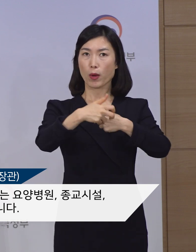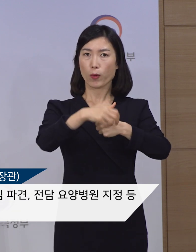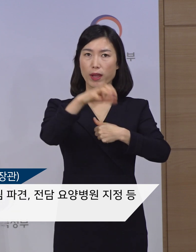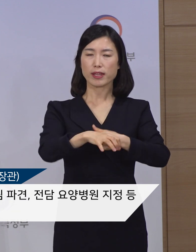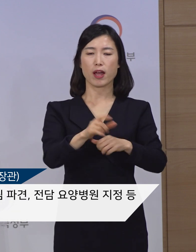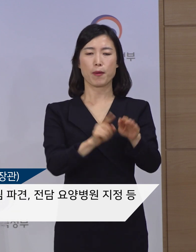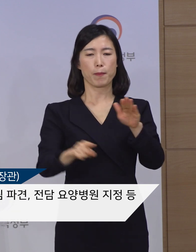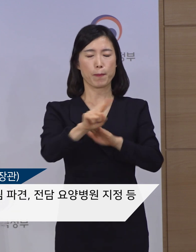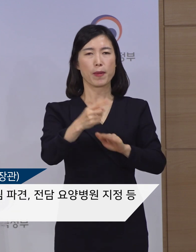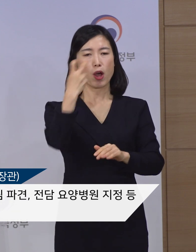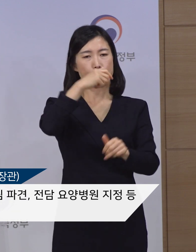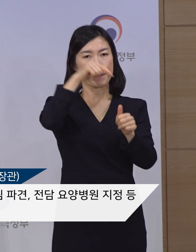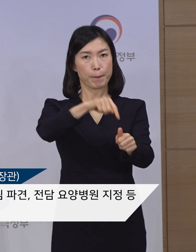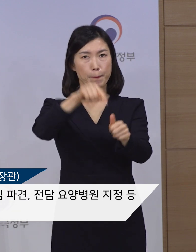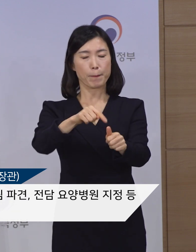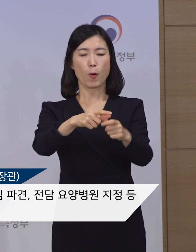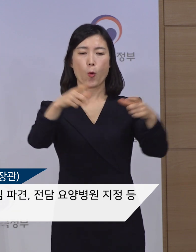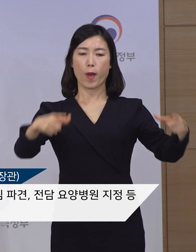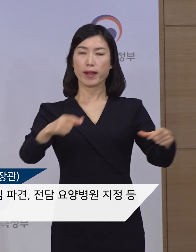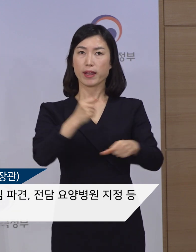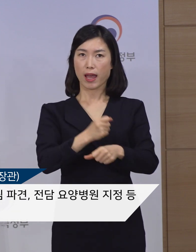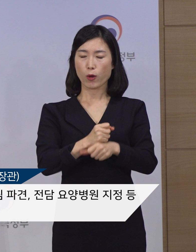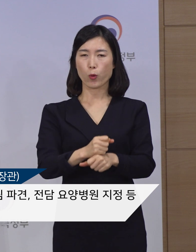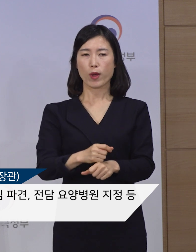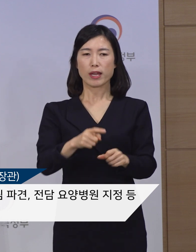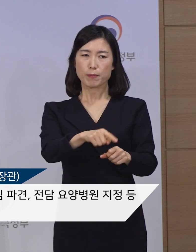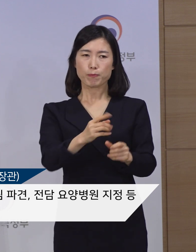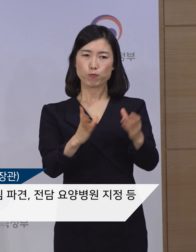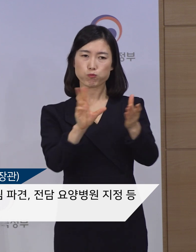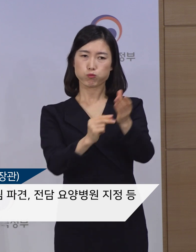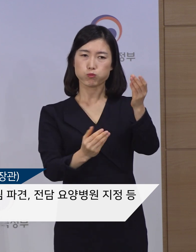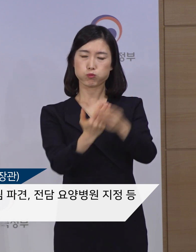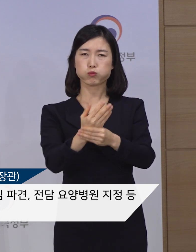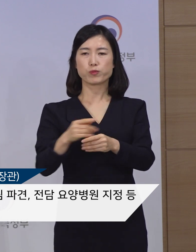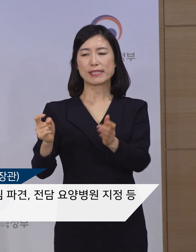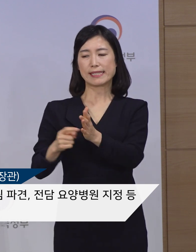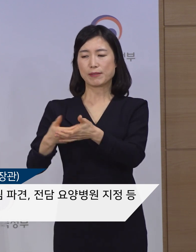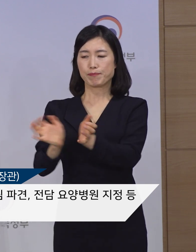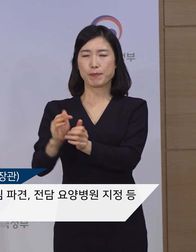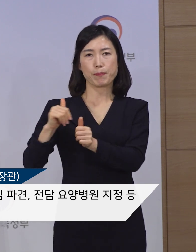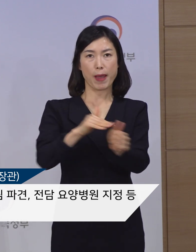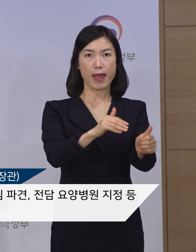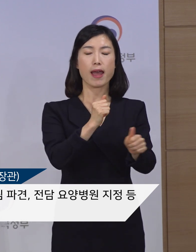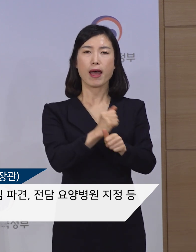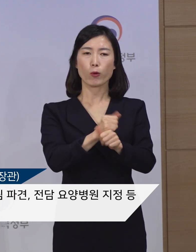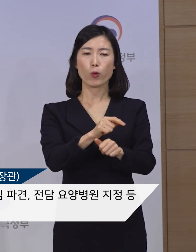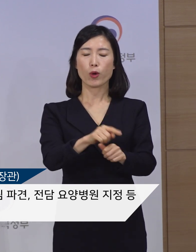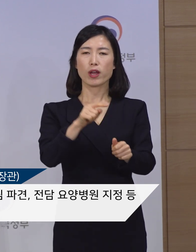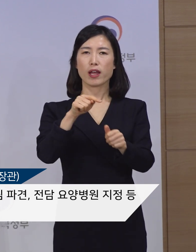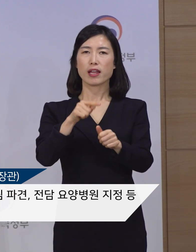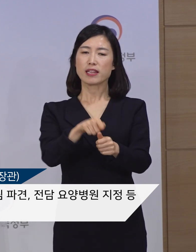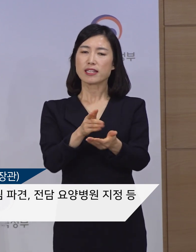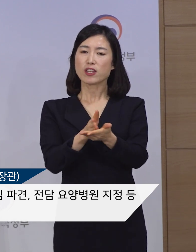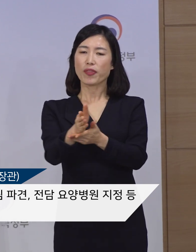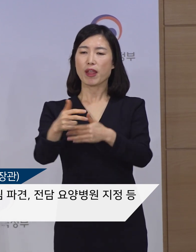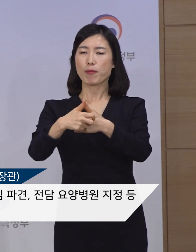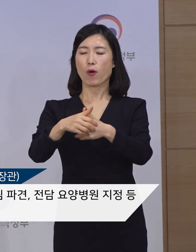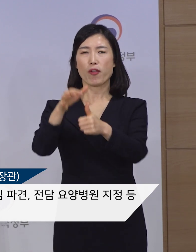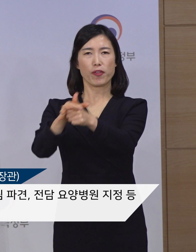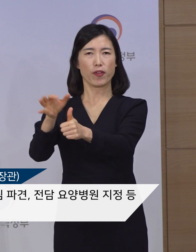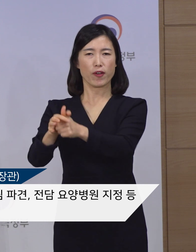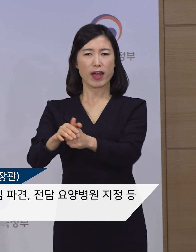나갑니다. 요양병원에 대한 선제검사 확대, 긴급 현장 대응팀 파견, 전담 요양병원